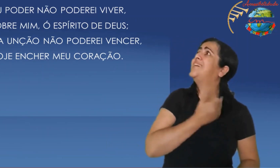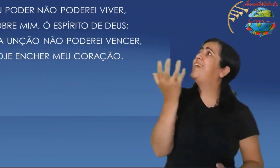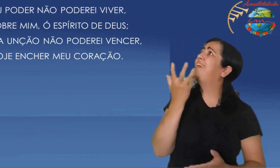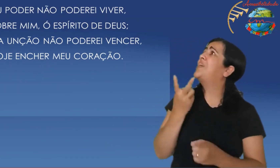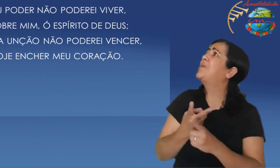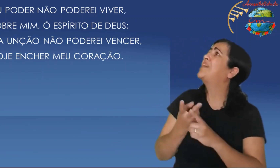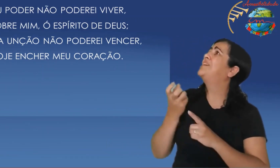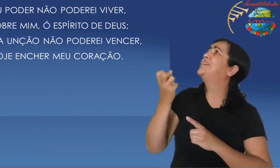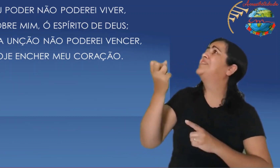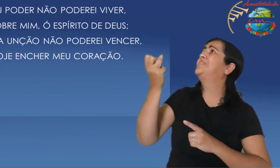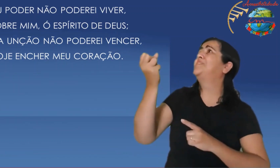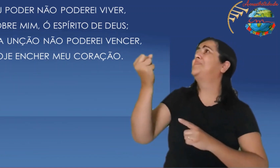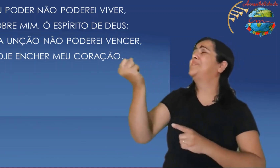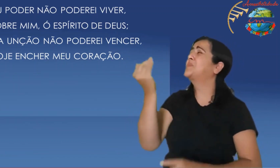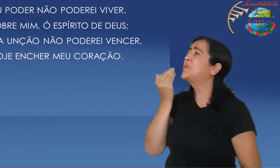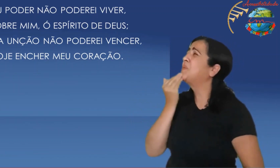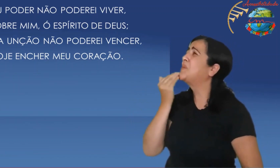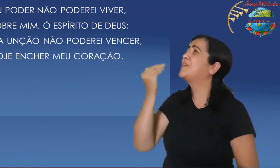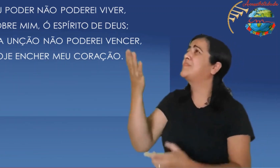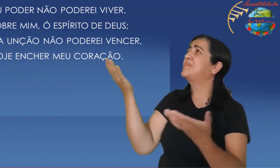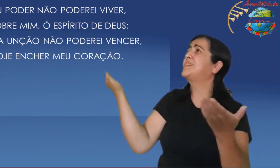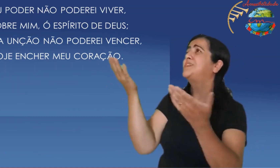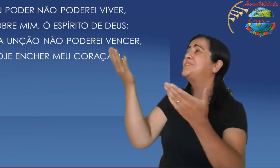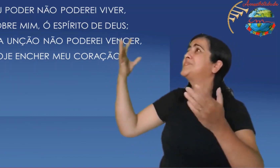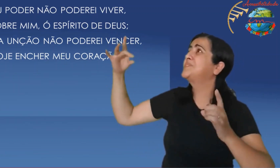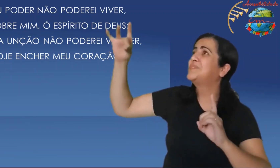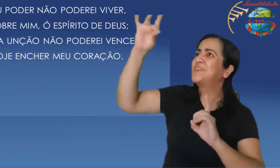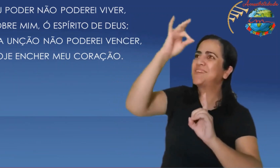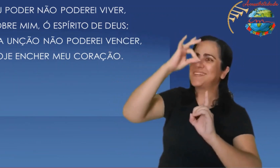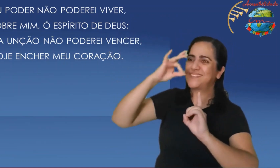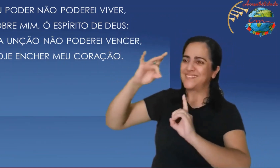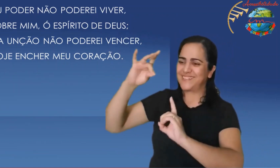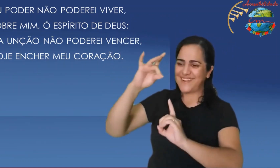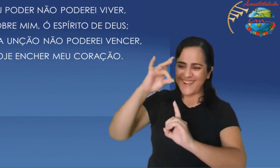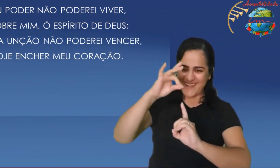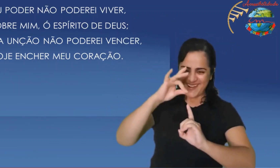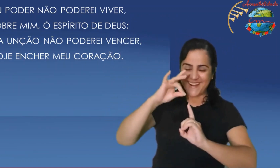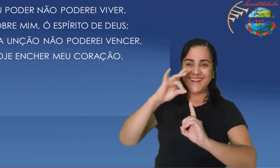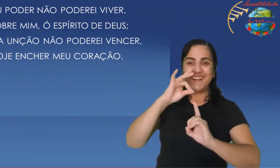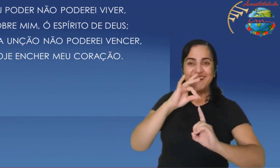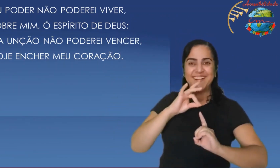Vem hoje encher meu coração.